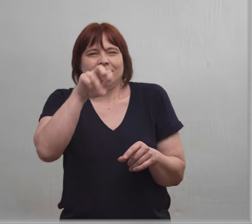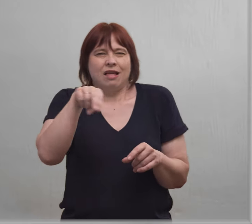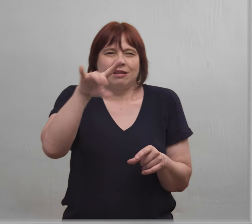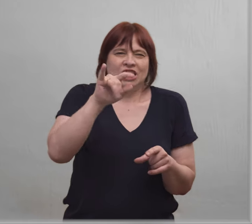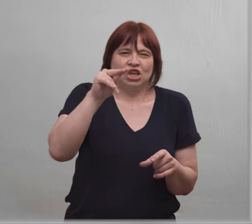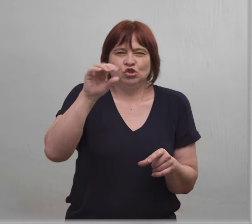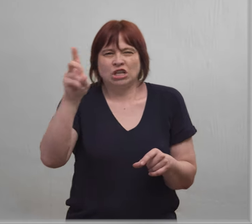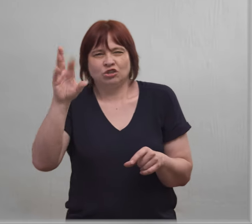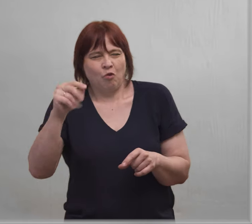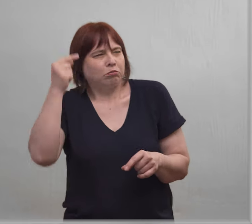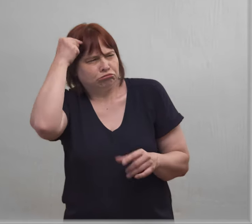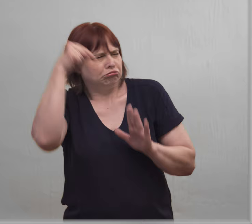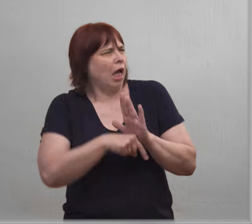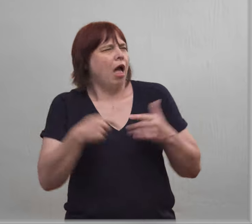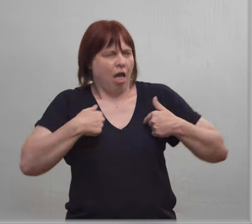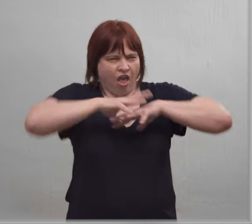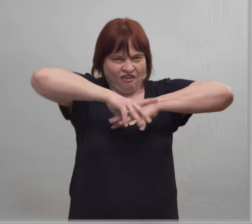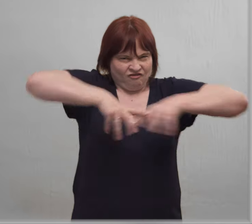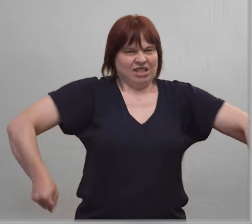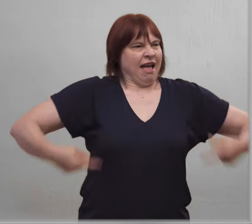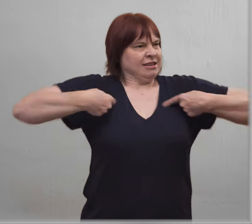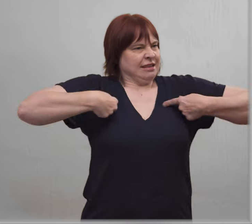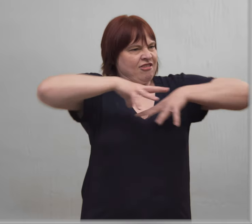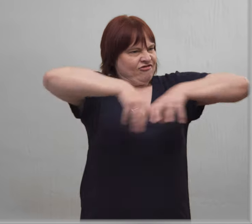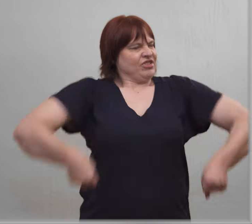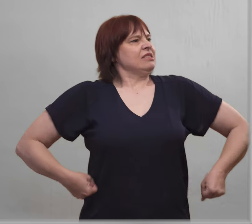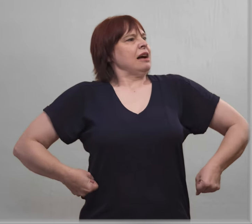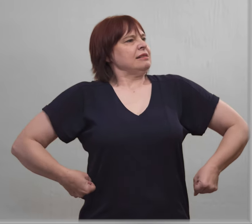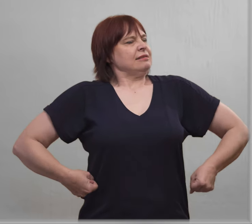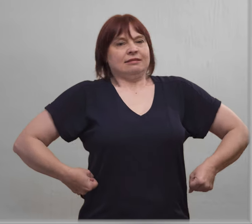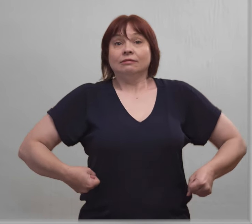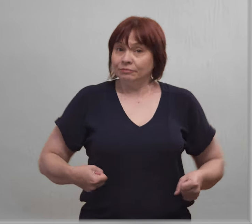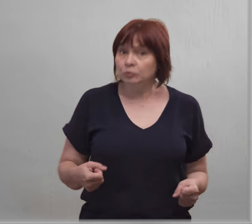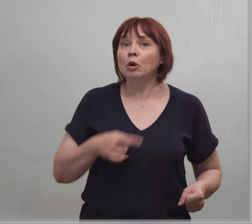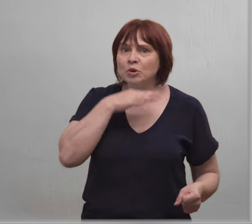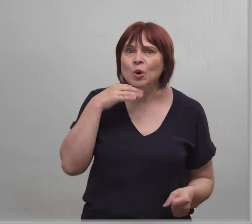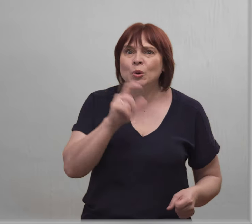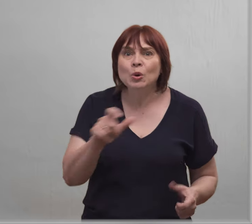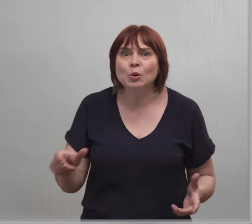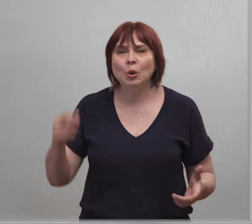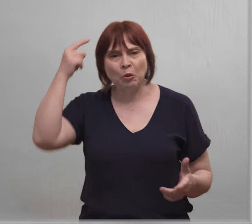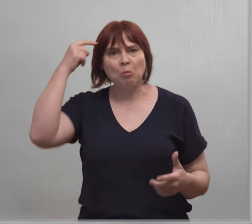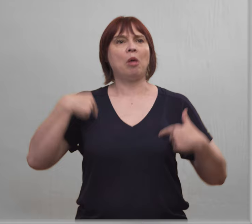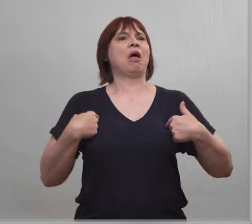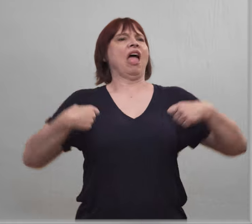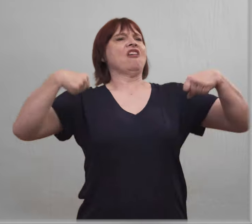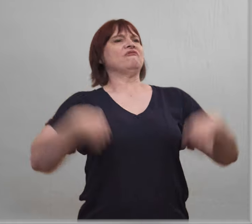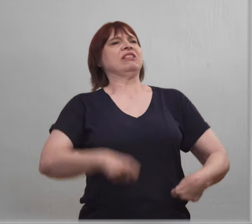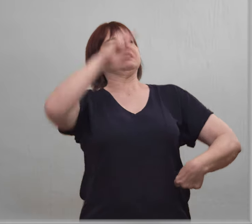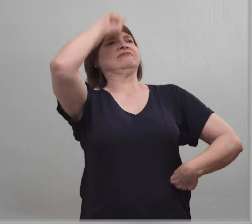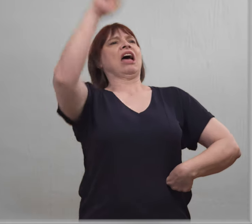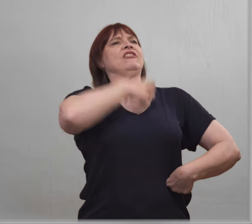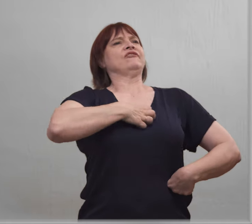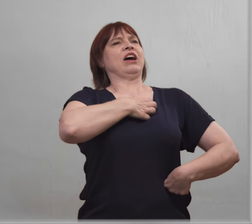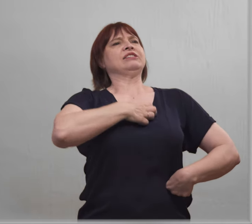они думают, что владычество – это господство. Почему ни одна империя на земле, которая была построена на диктатуре, на